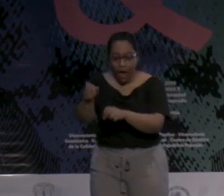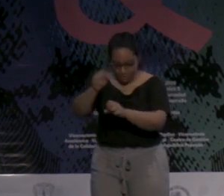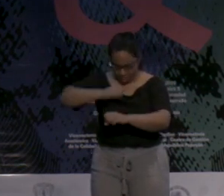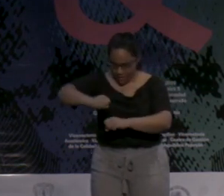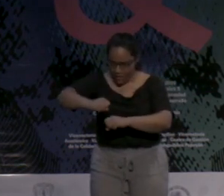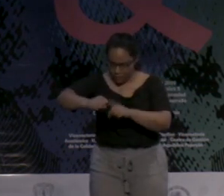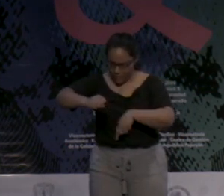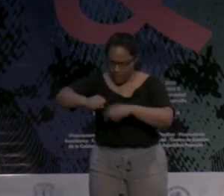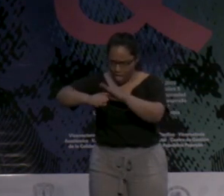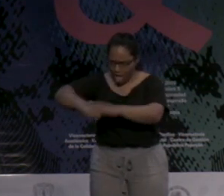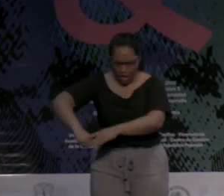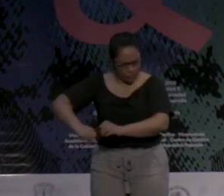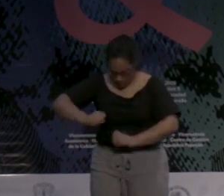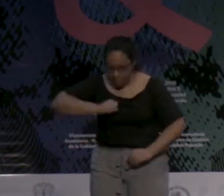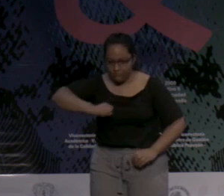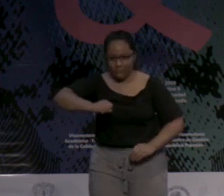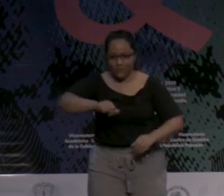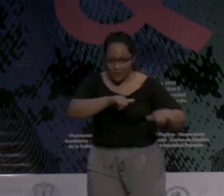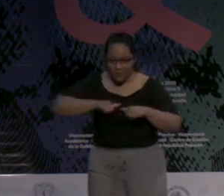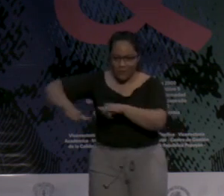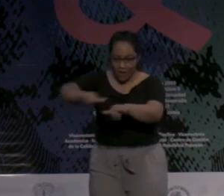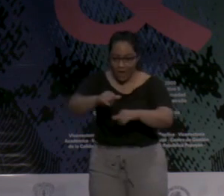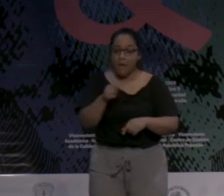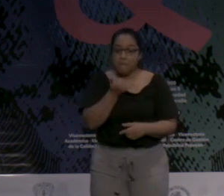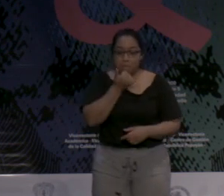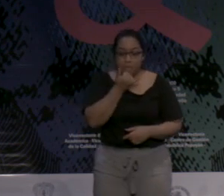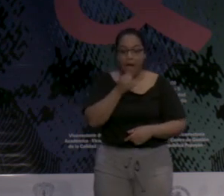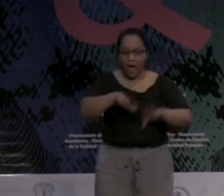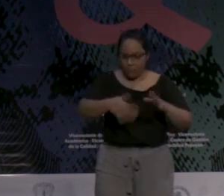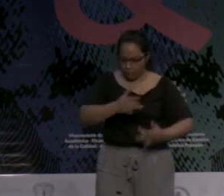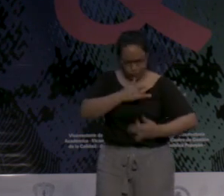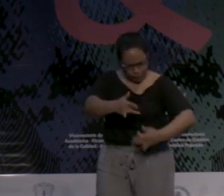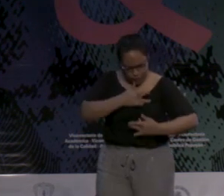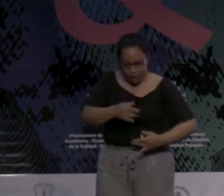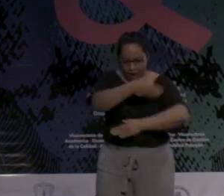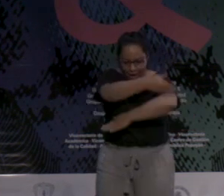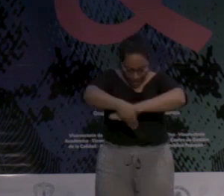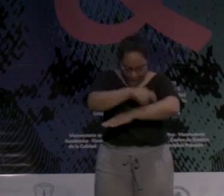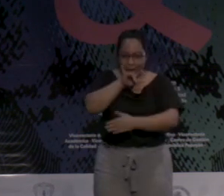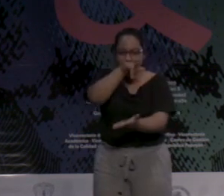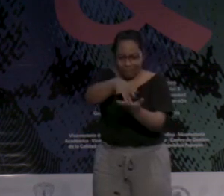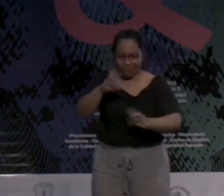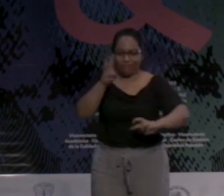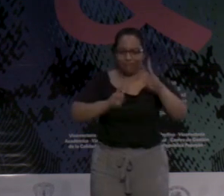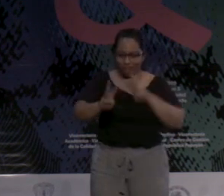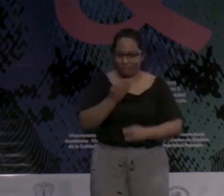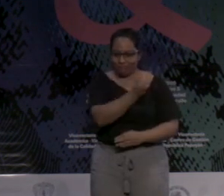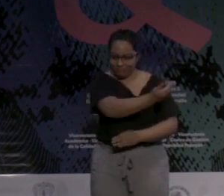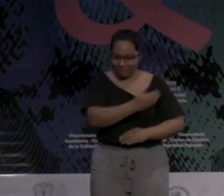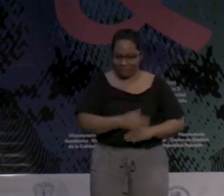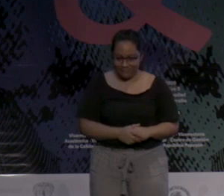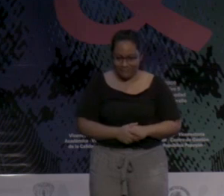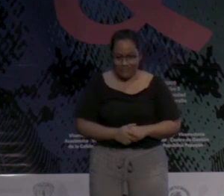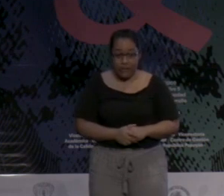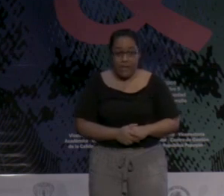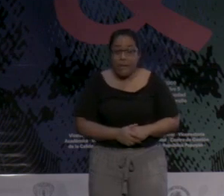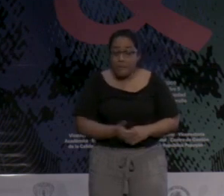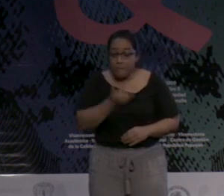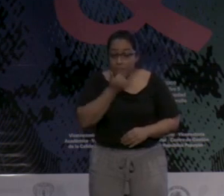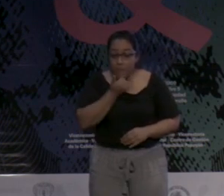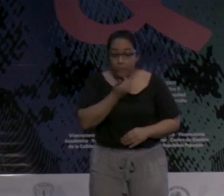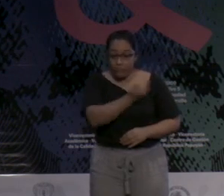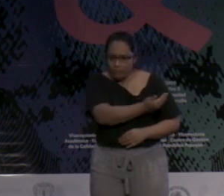Entonces, donde quiera que alguien incorpore al otro, ahí está el Museo del Andén. En términos de ese no creerle a la informalidad, o no